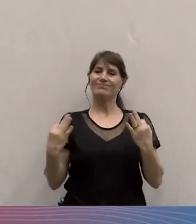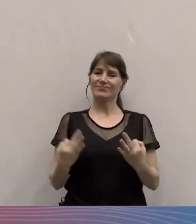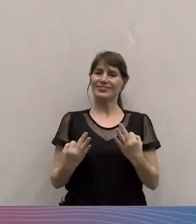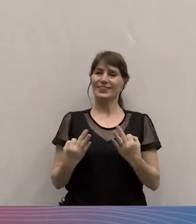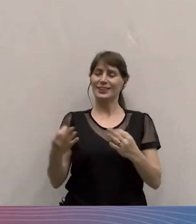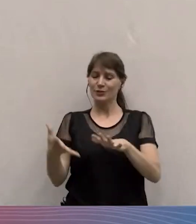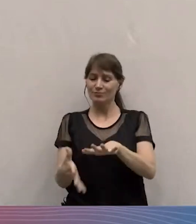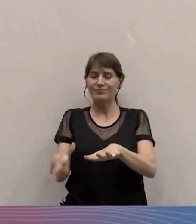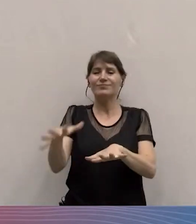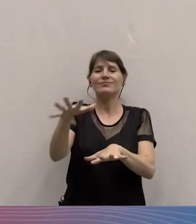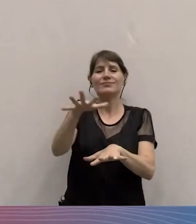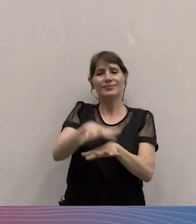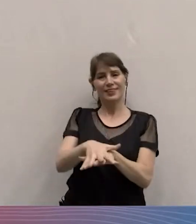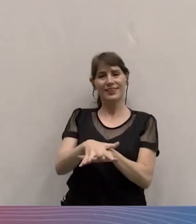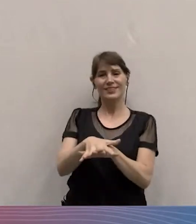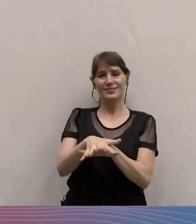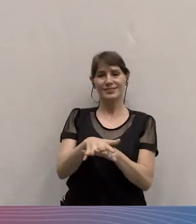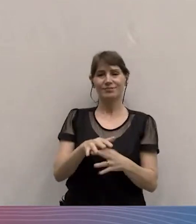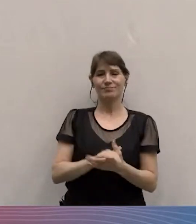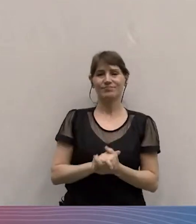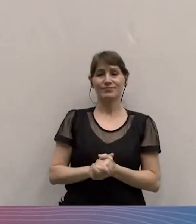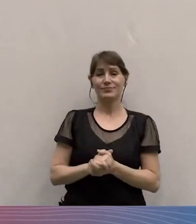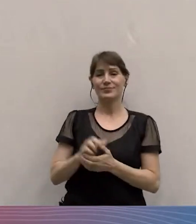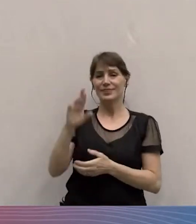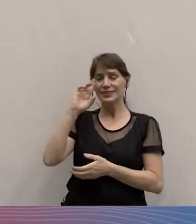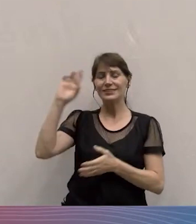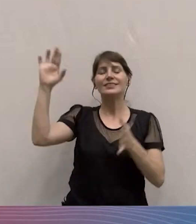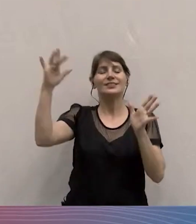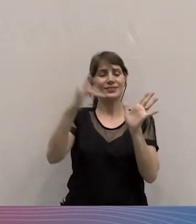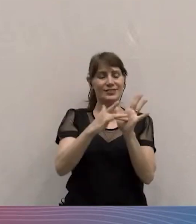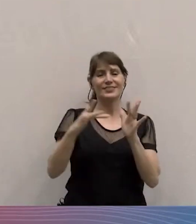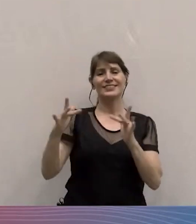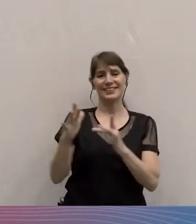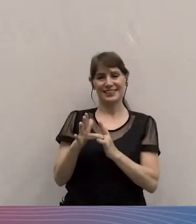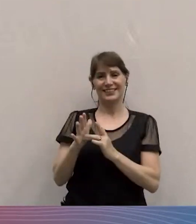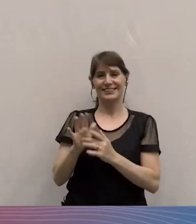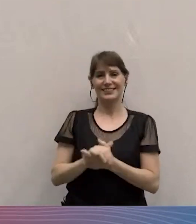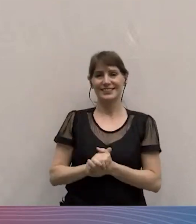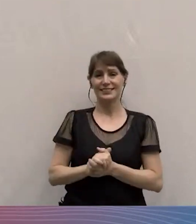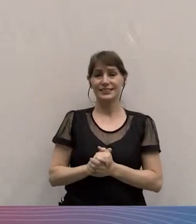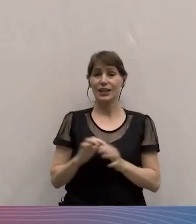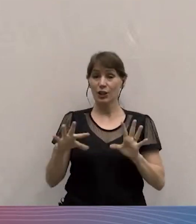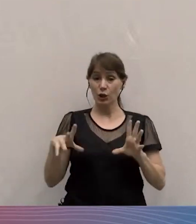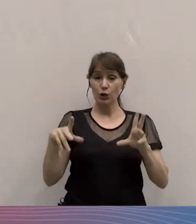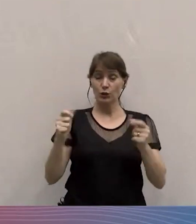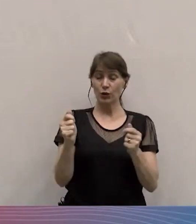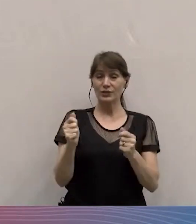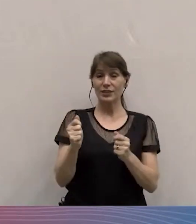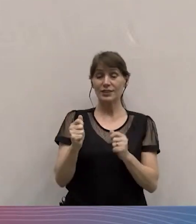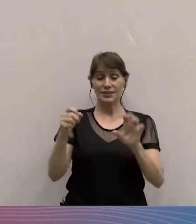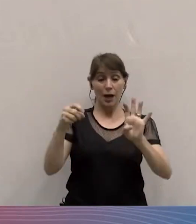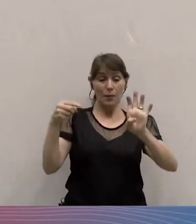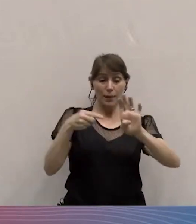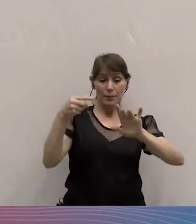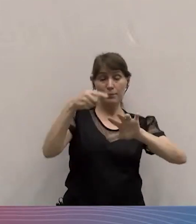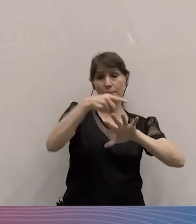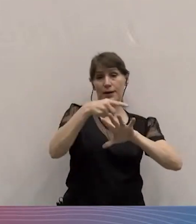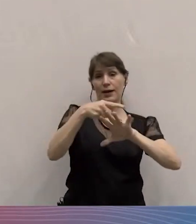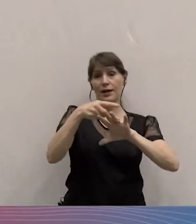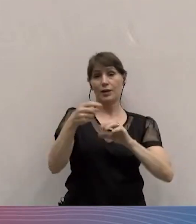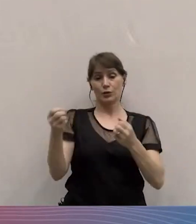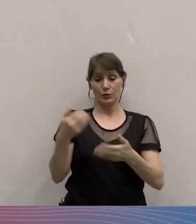com inclusão. Ó Senhor Jesus, todas as ferramentas, graças a